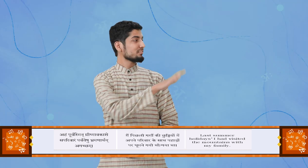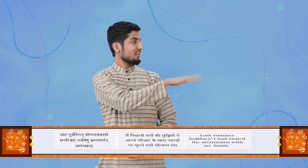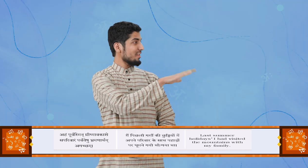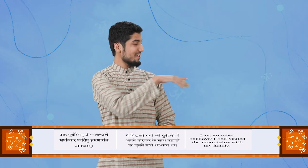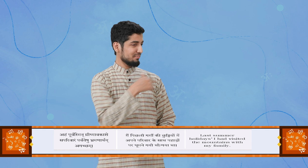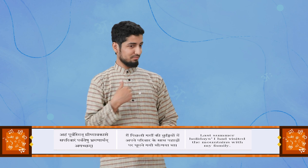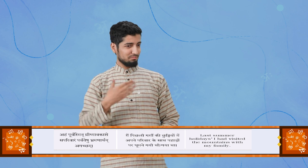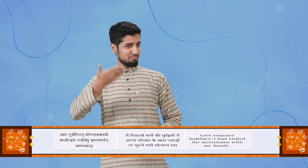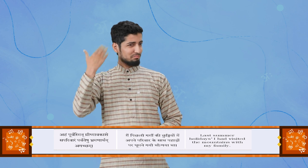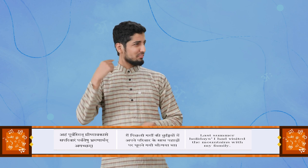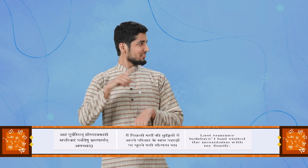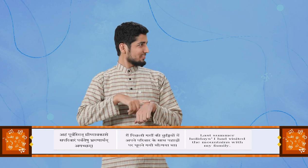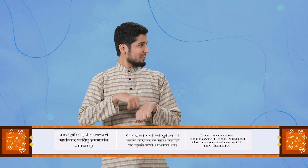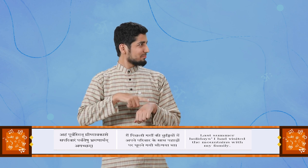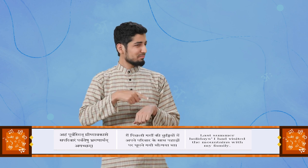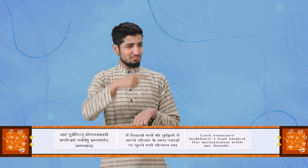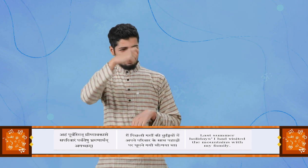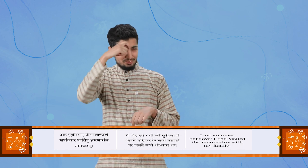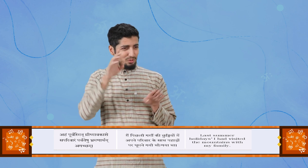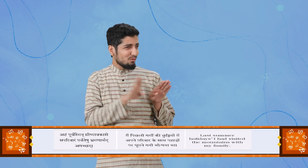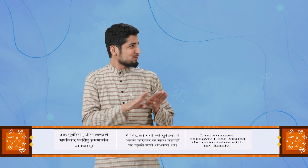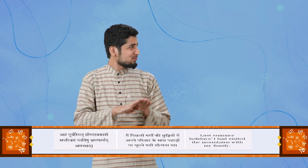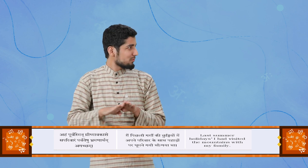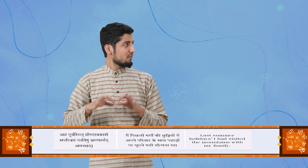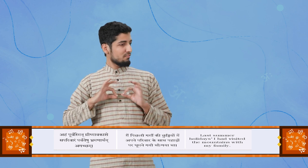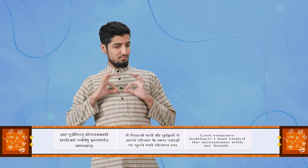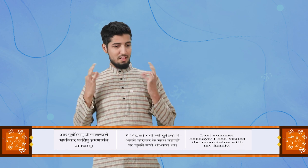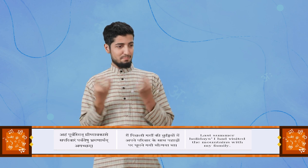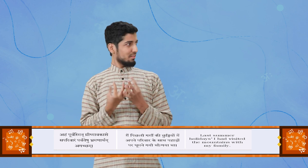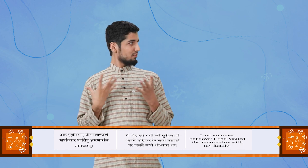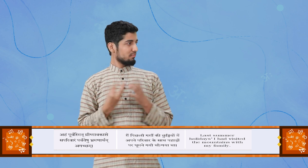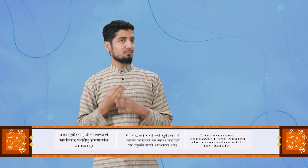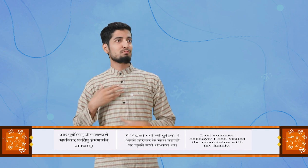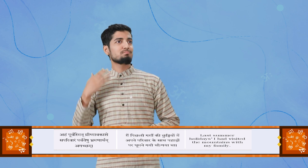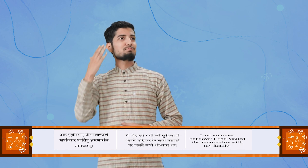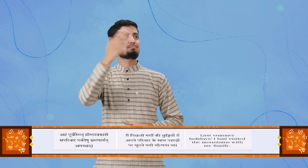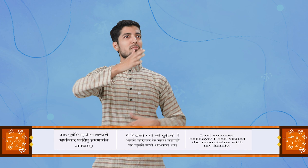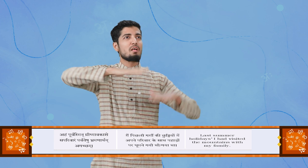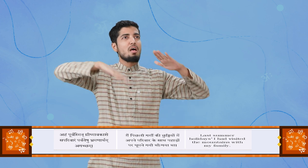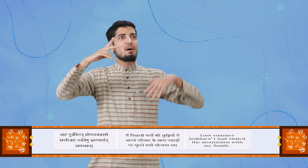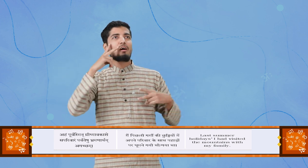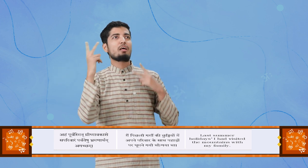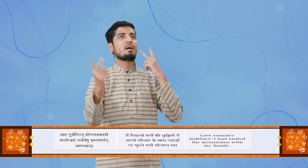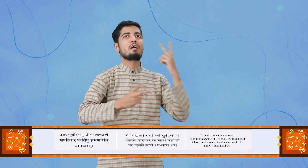एक अहम पूर्व स्पिन ग्रीष्मावकाश से सपरिवारं पर्वतेषु धमार्थ मगर